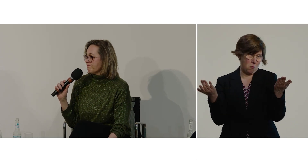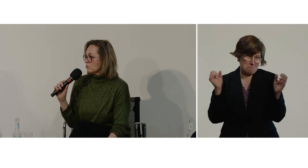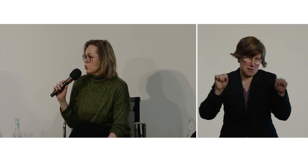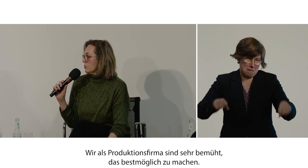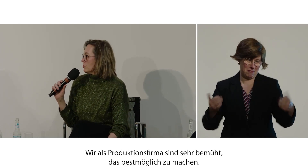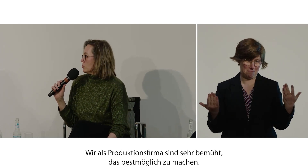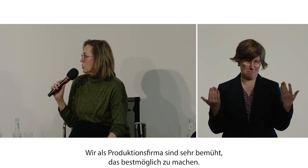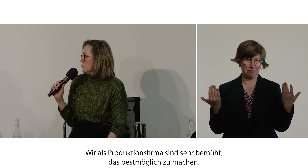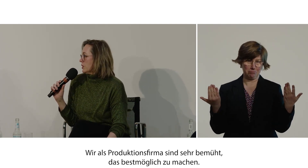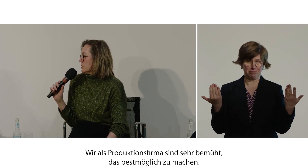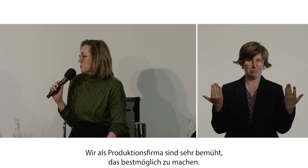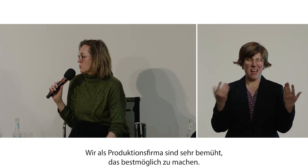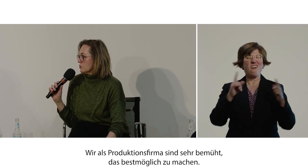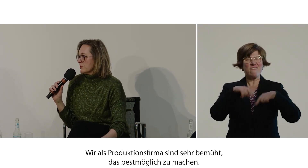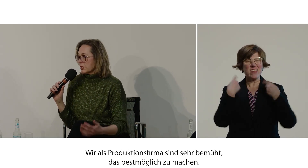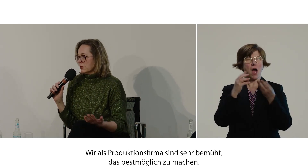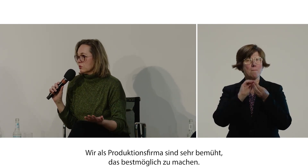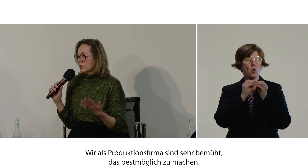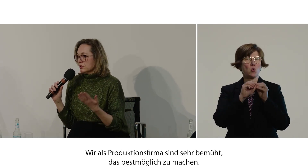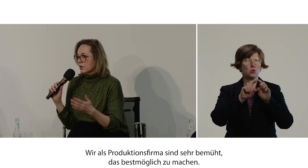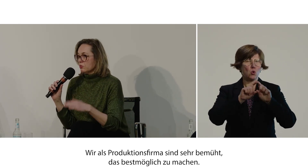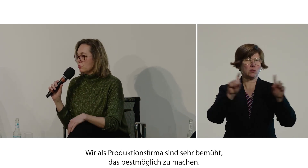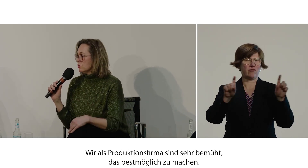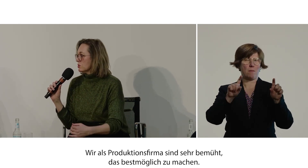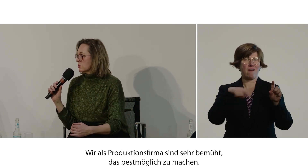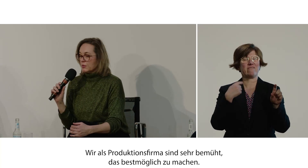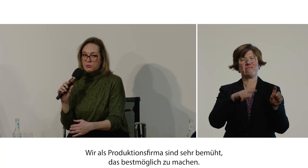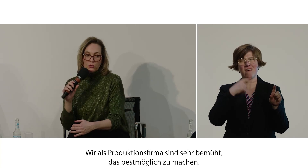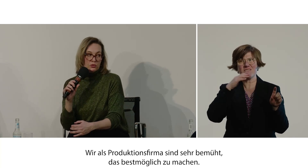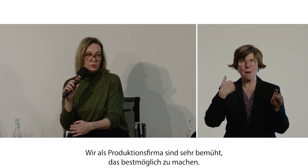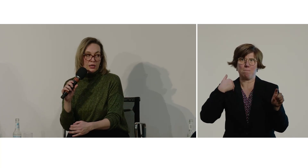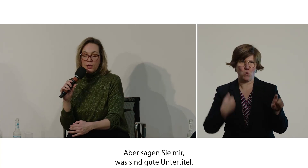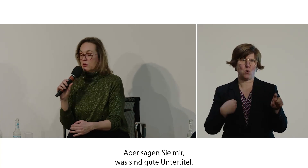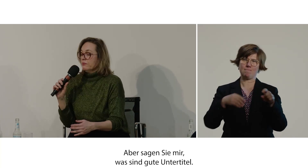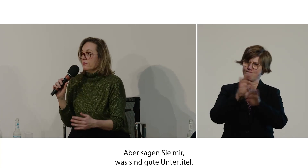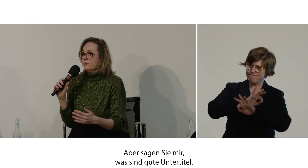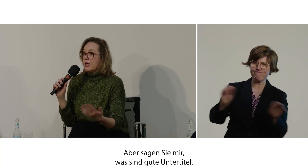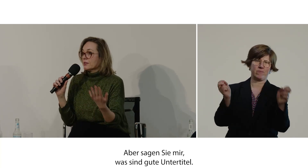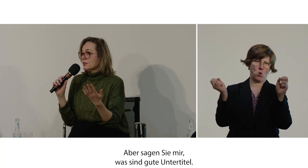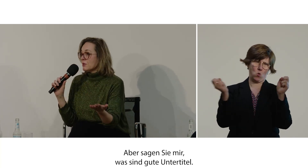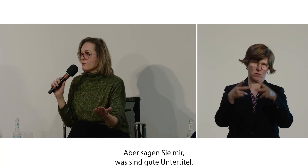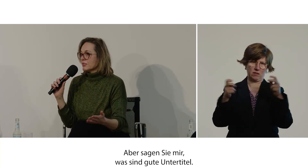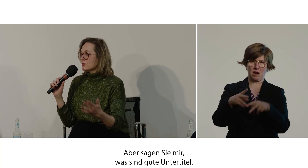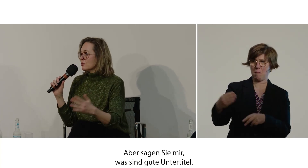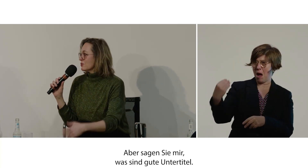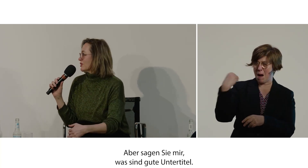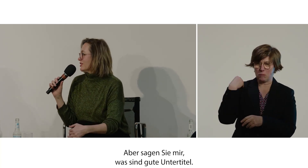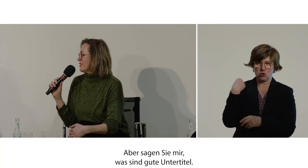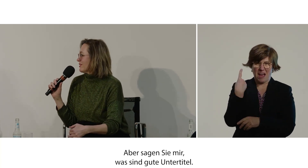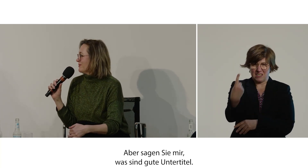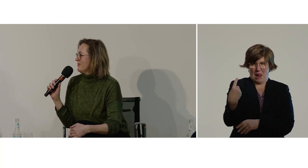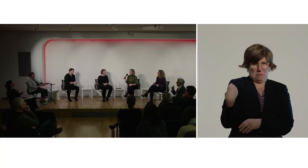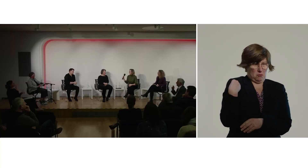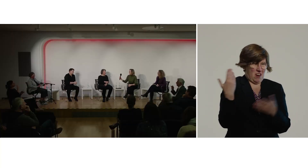Und ja, Also wir als Produktionsfirma, kann ich nur sagen, sind sehr bemüht, das Bestmögliche zu machen. Aber sagen Sie mir, was sind gute